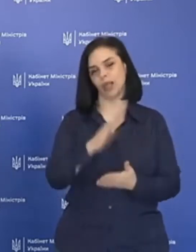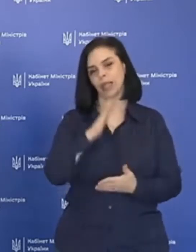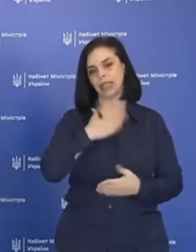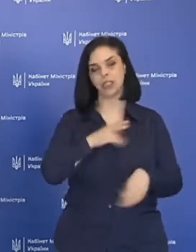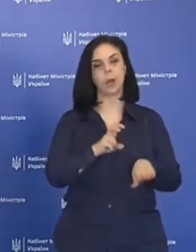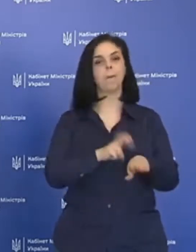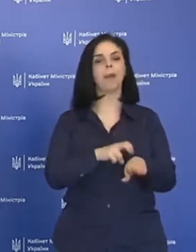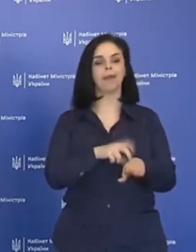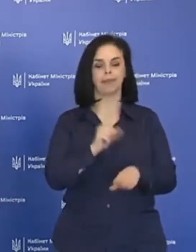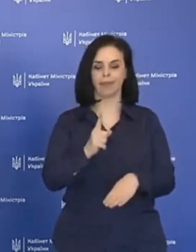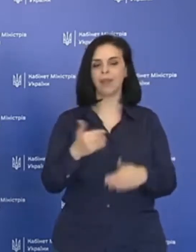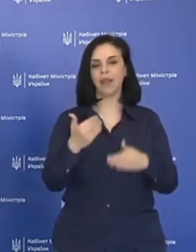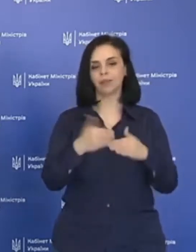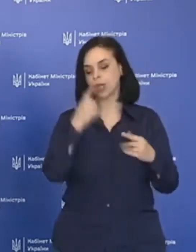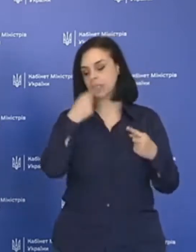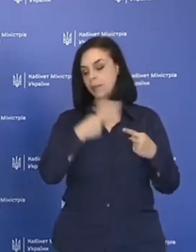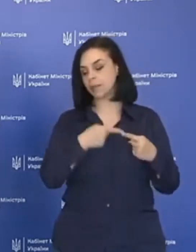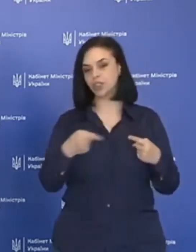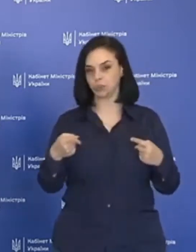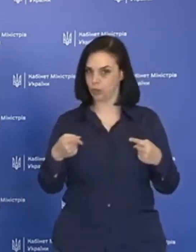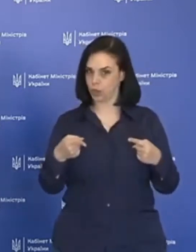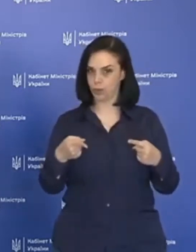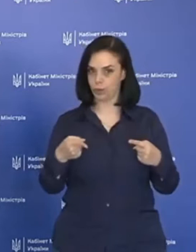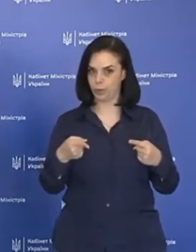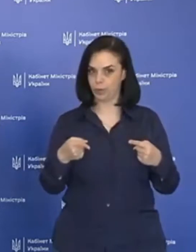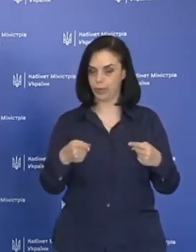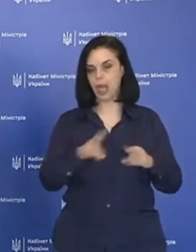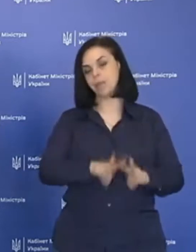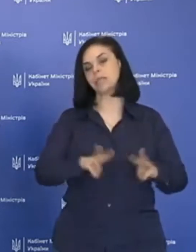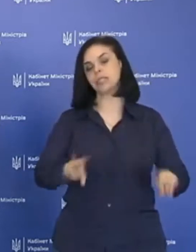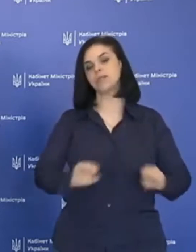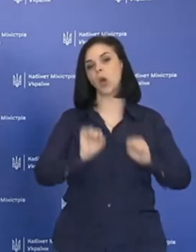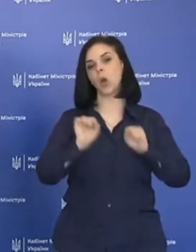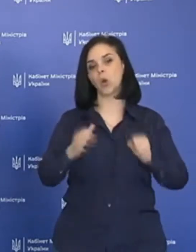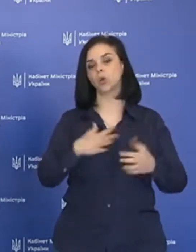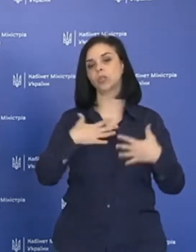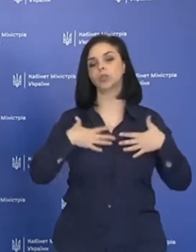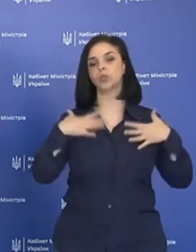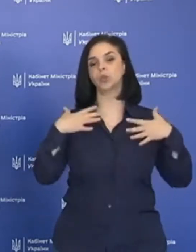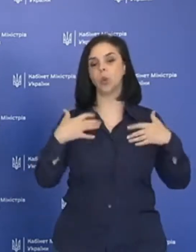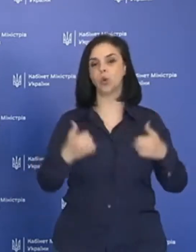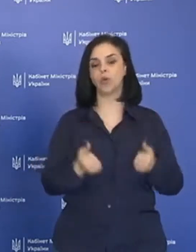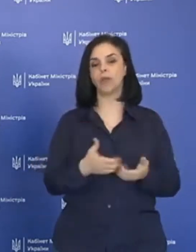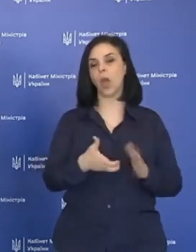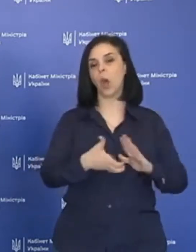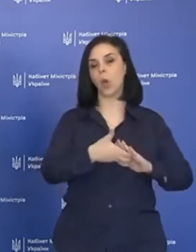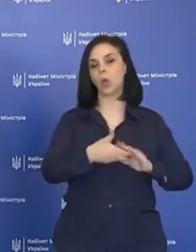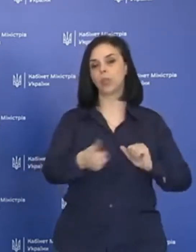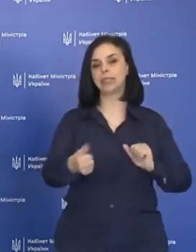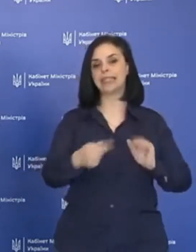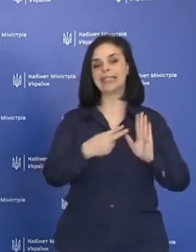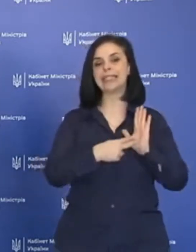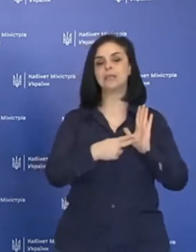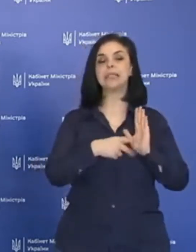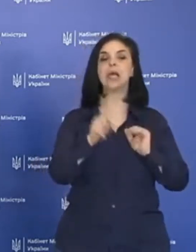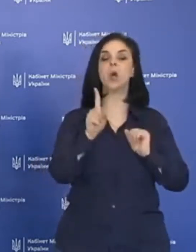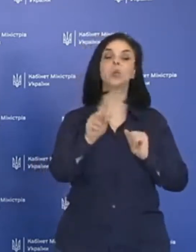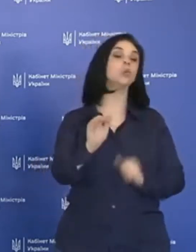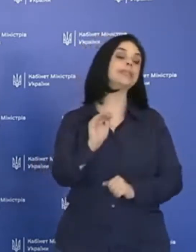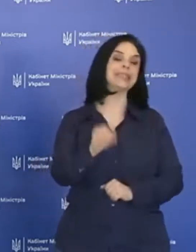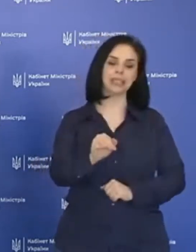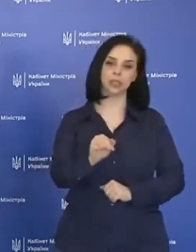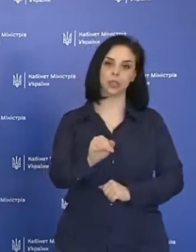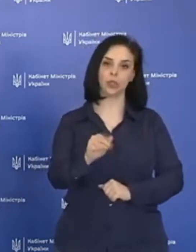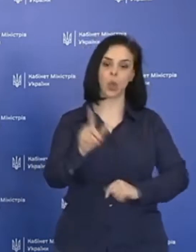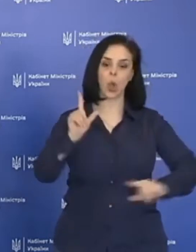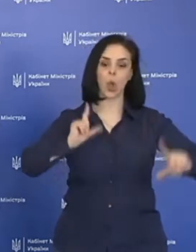наших медиків. Вже найближчим часом Міністерство охорони здоров'я отримає 71